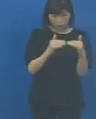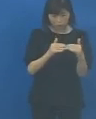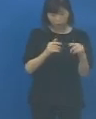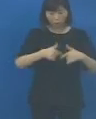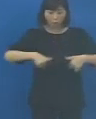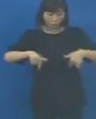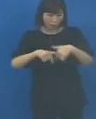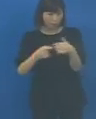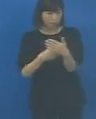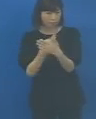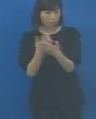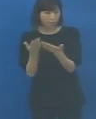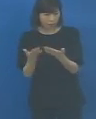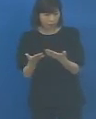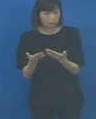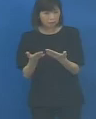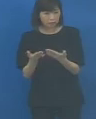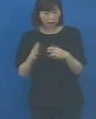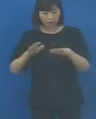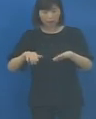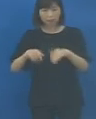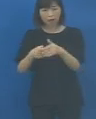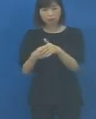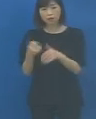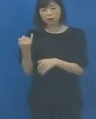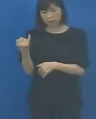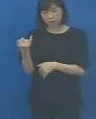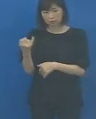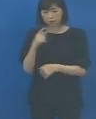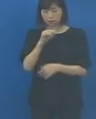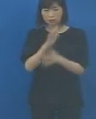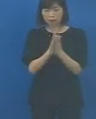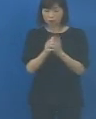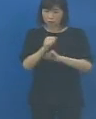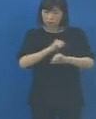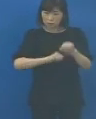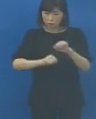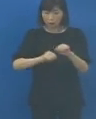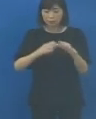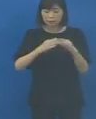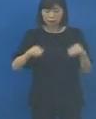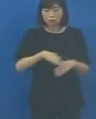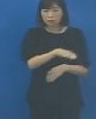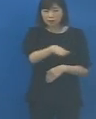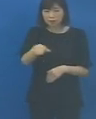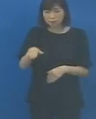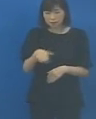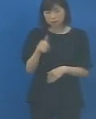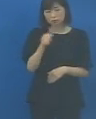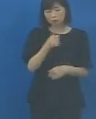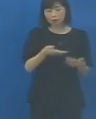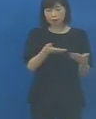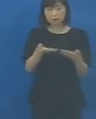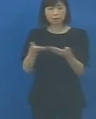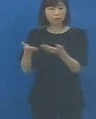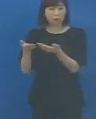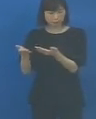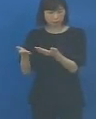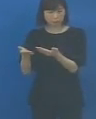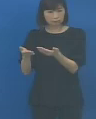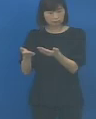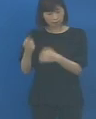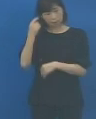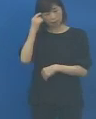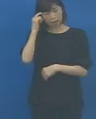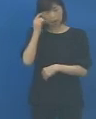方で、この鳥取県の取り組みを、全国の皆さんへも、ご紹介していただくというようなことを、考